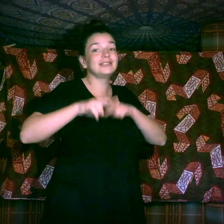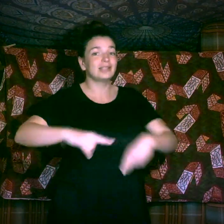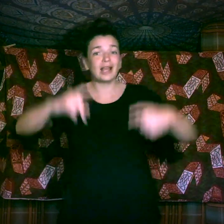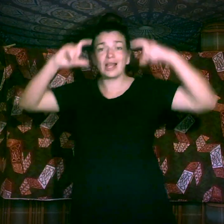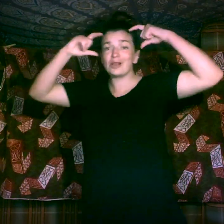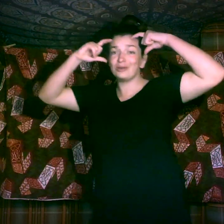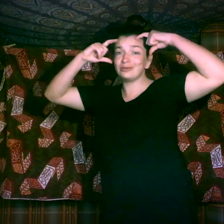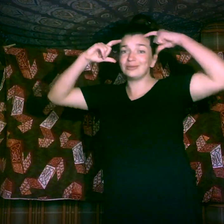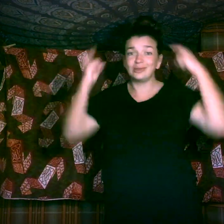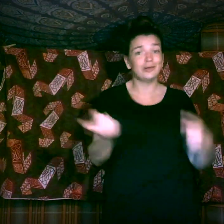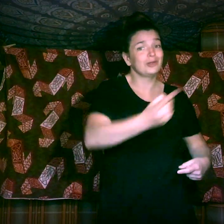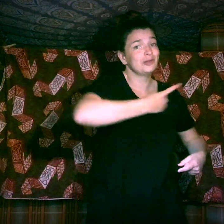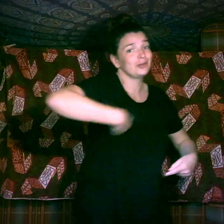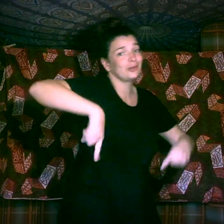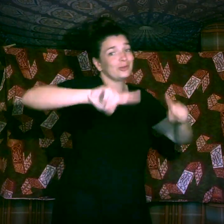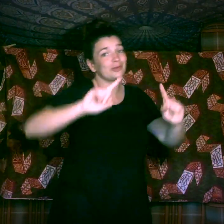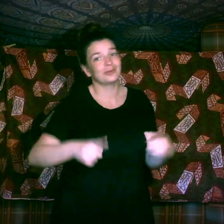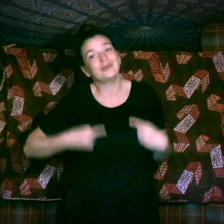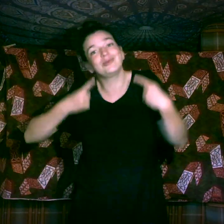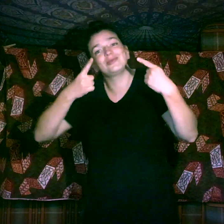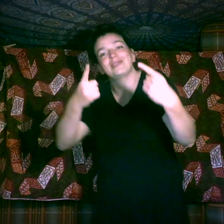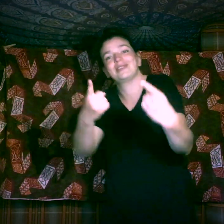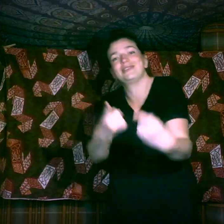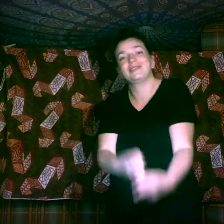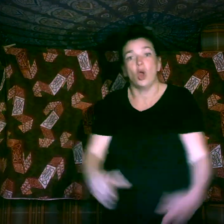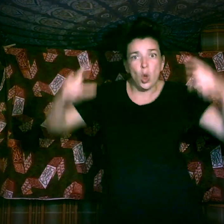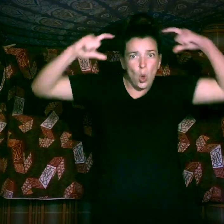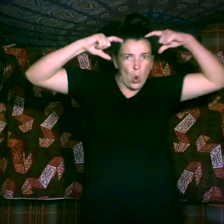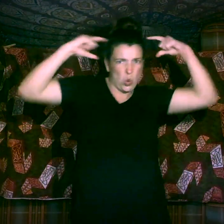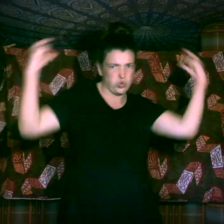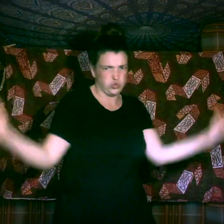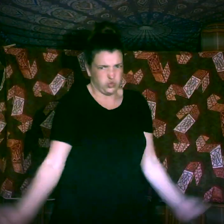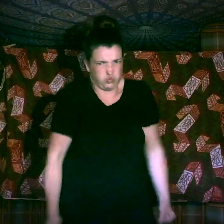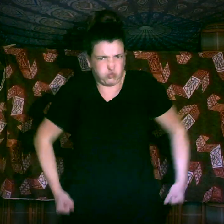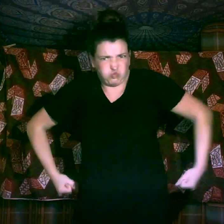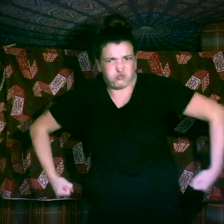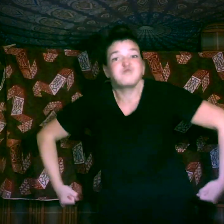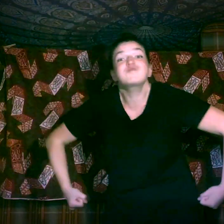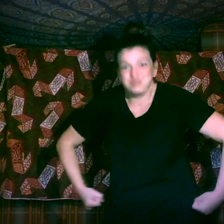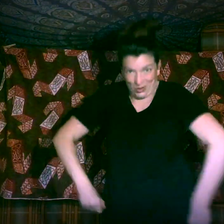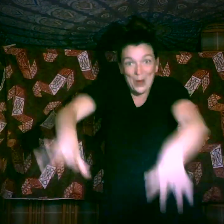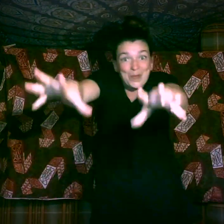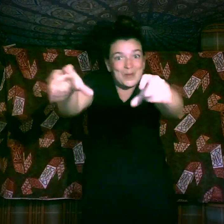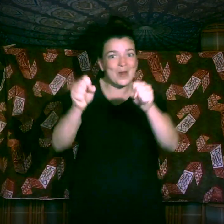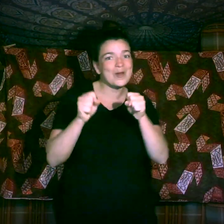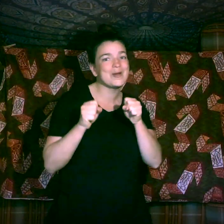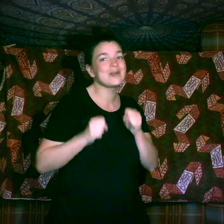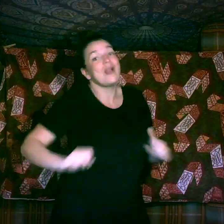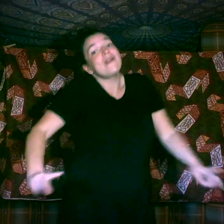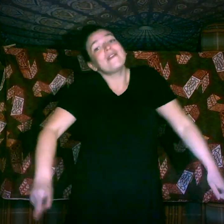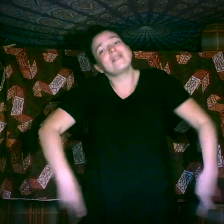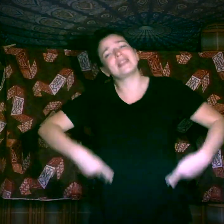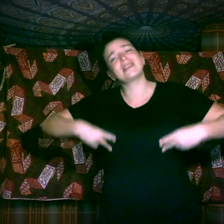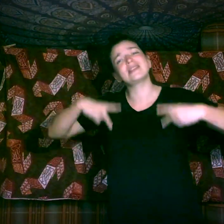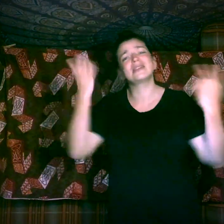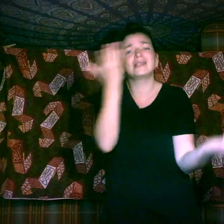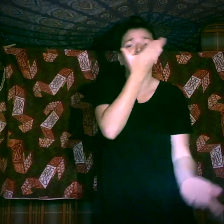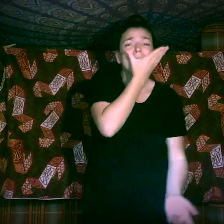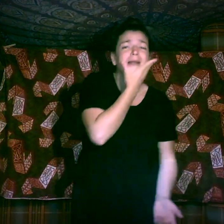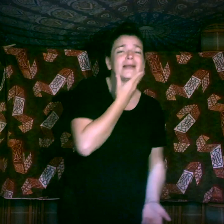Nous allons à la chasse à l'ours. Nous allons en prendre un très gros. La vie est